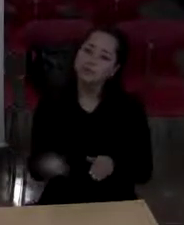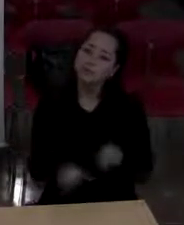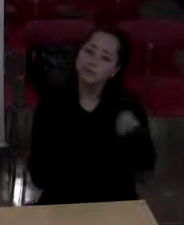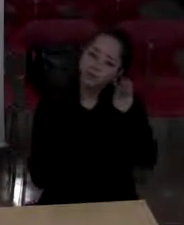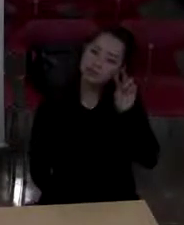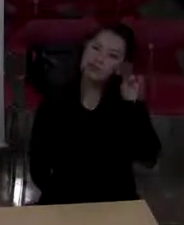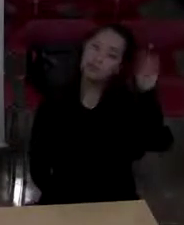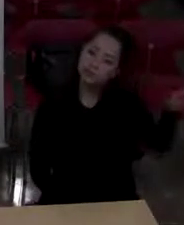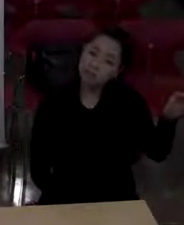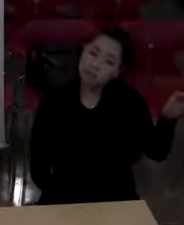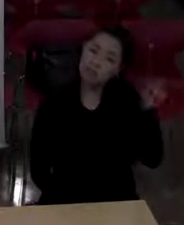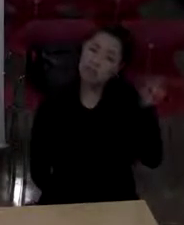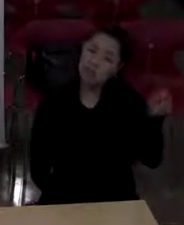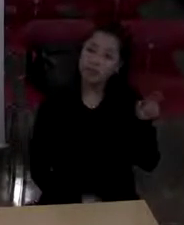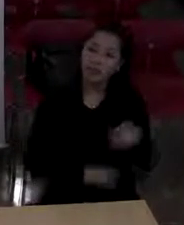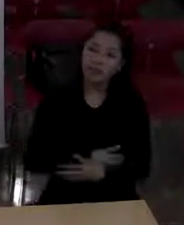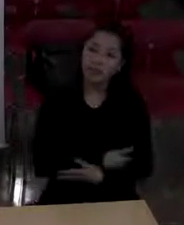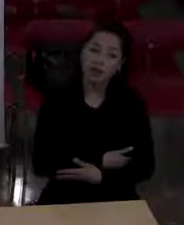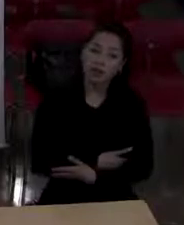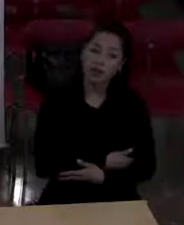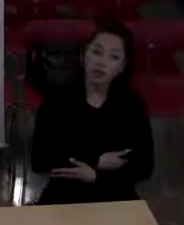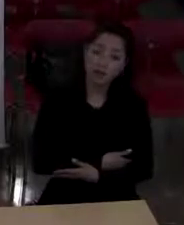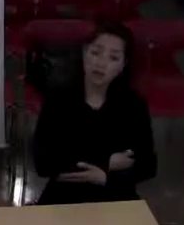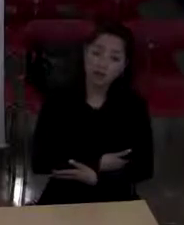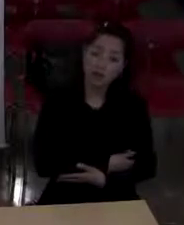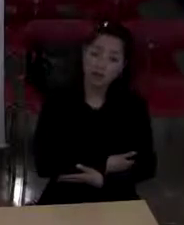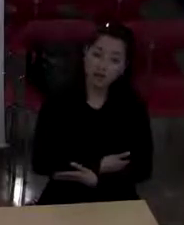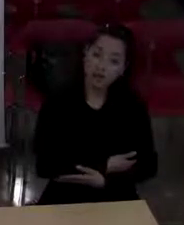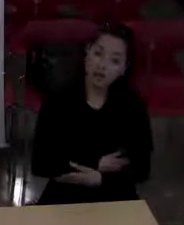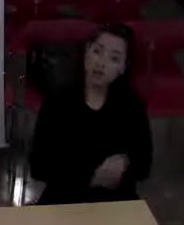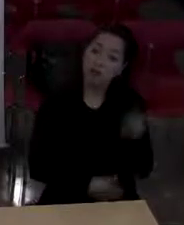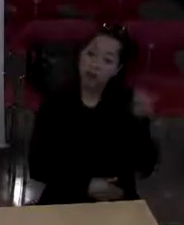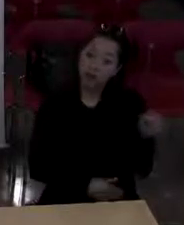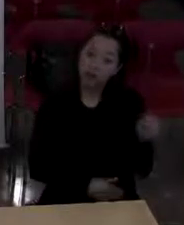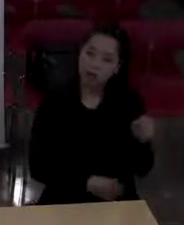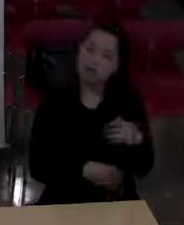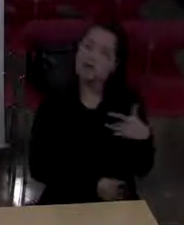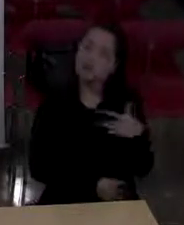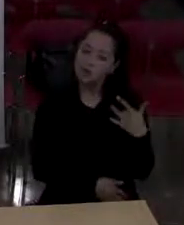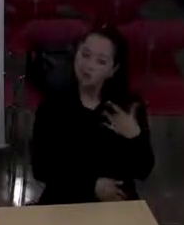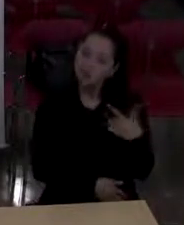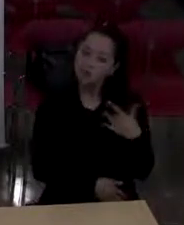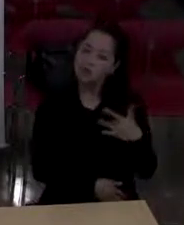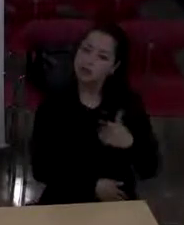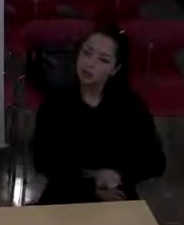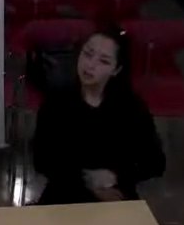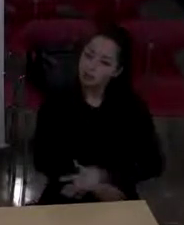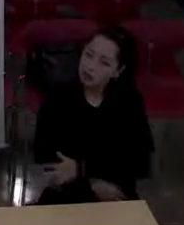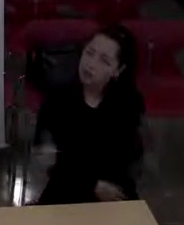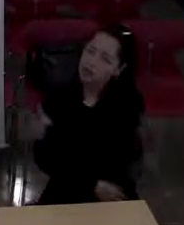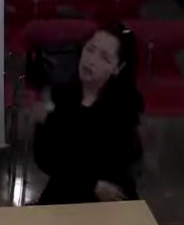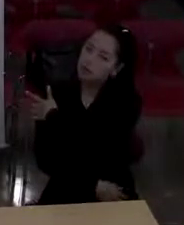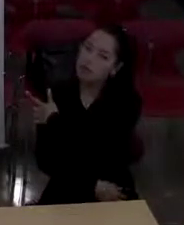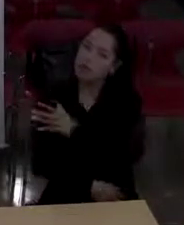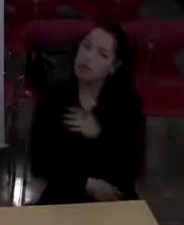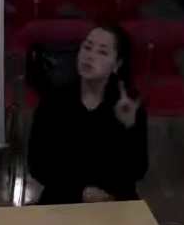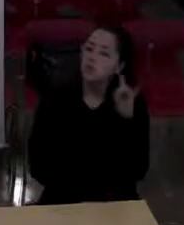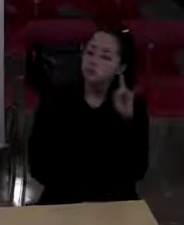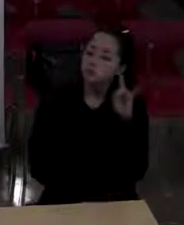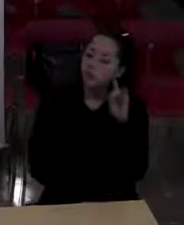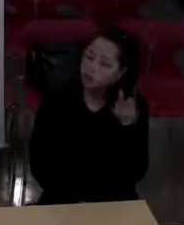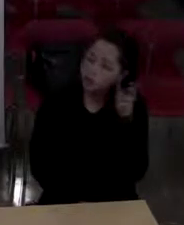la sensación auditiva, es ese contacto que los padres o los familiares o los acudientes o las personas más cercanas empiezan a tener con